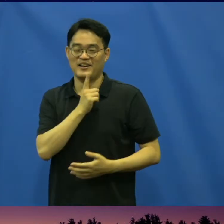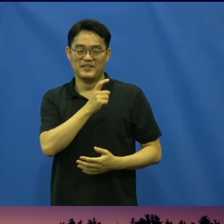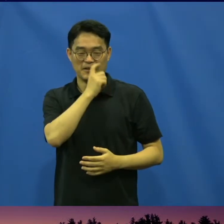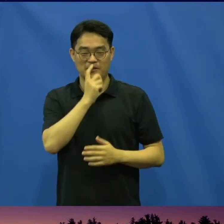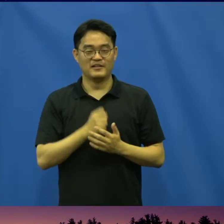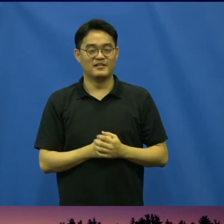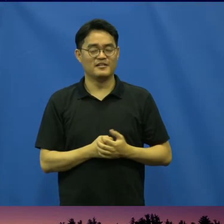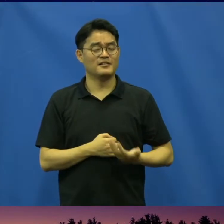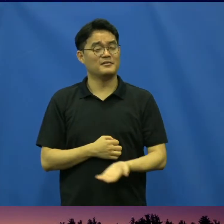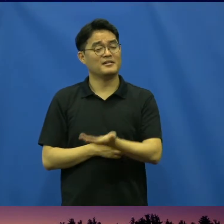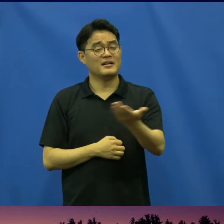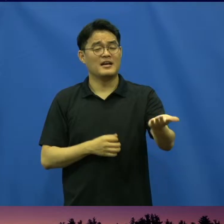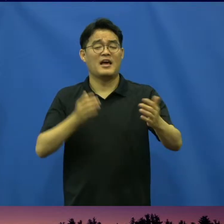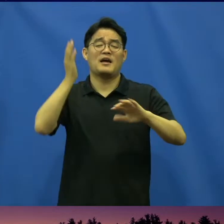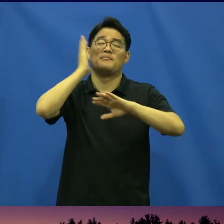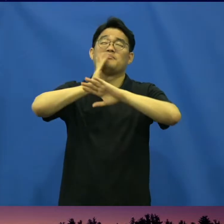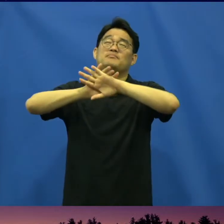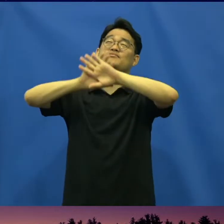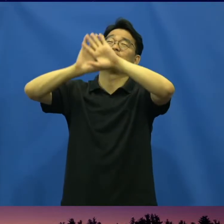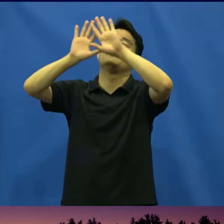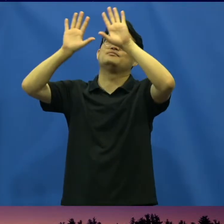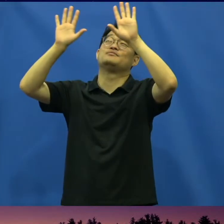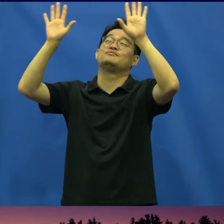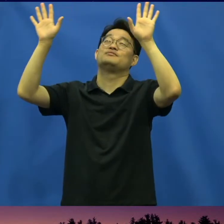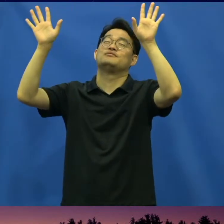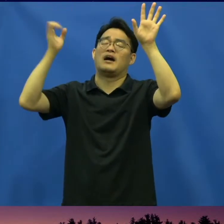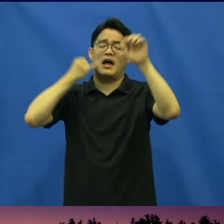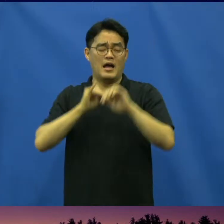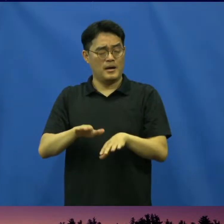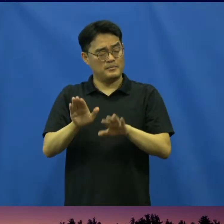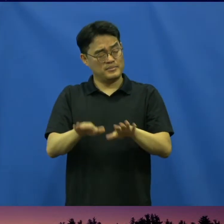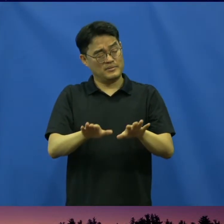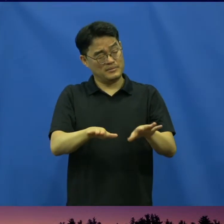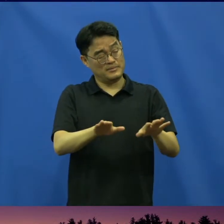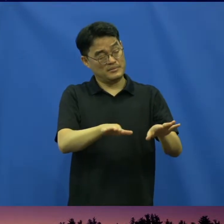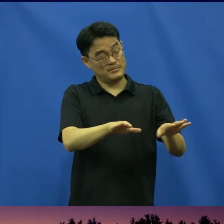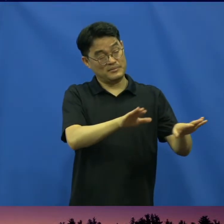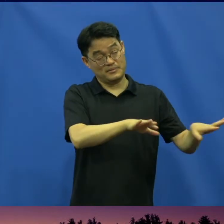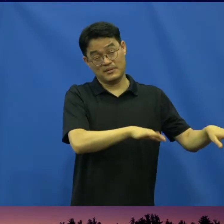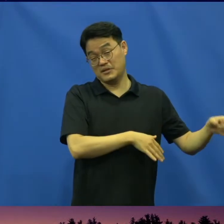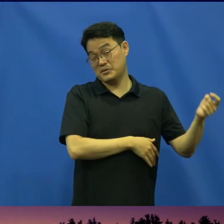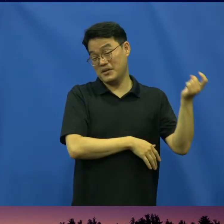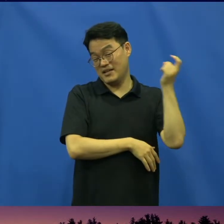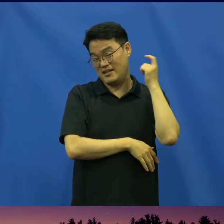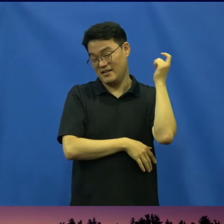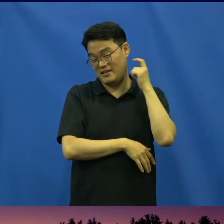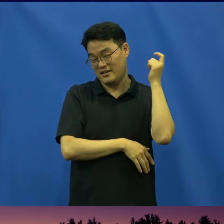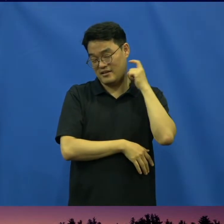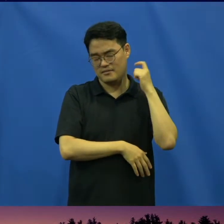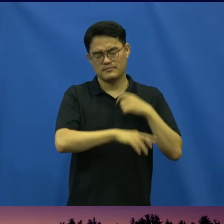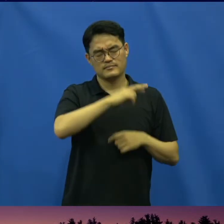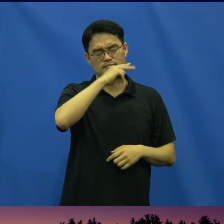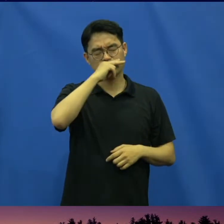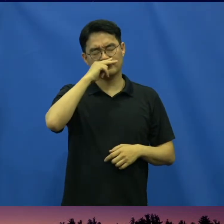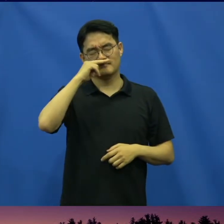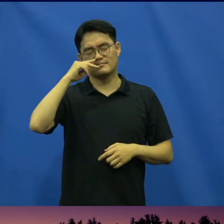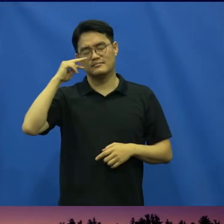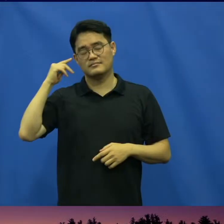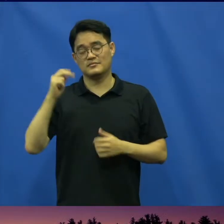푸른 하늘, 바다 소리, 파도 소리, 바다 향기.